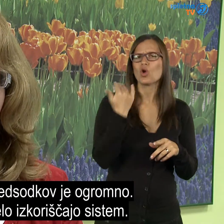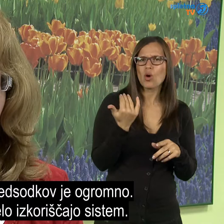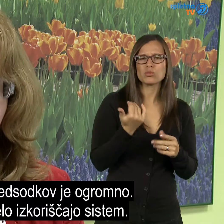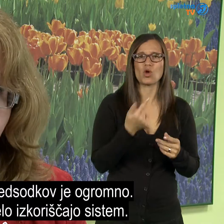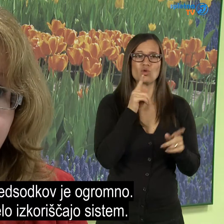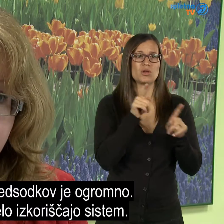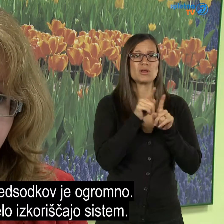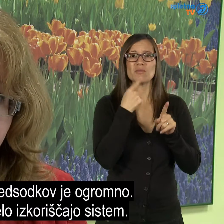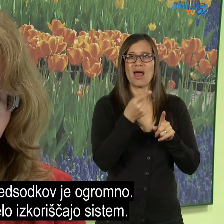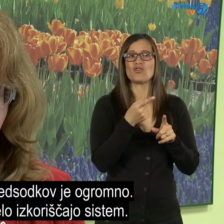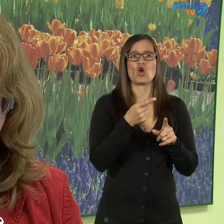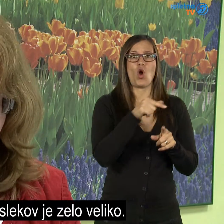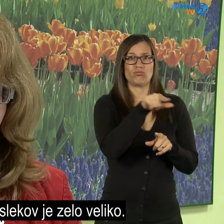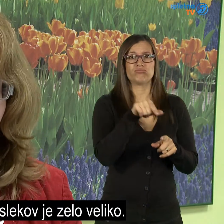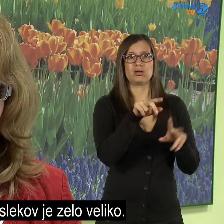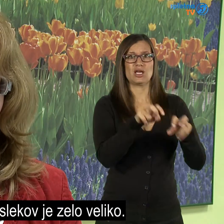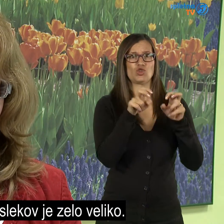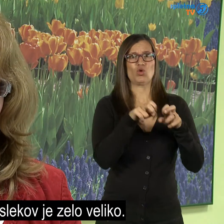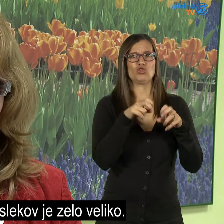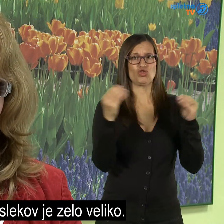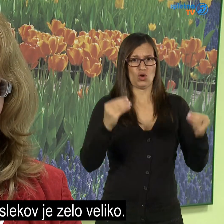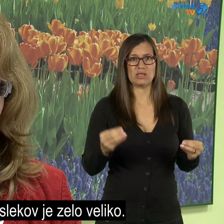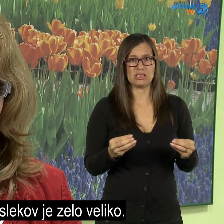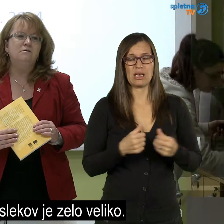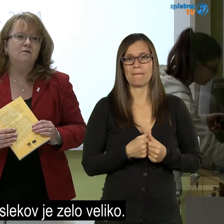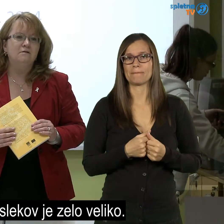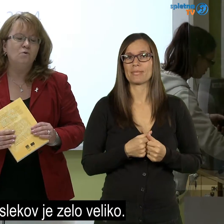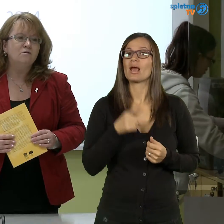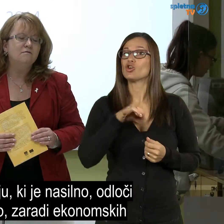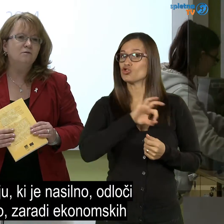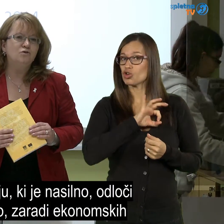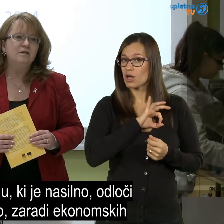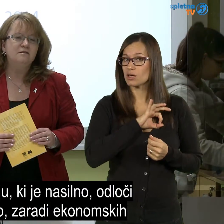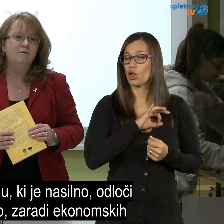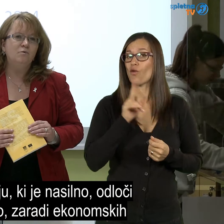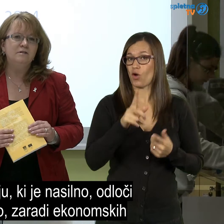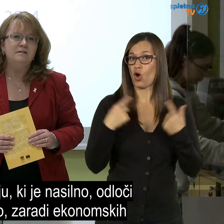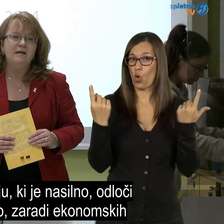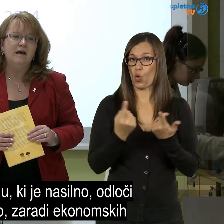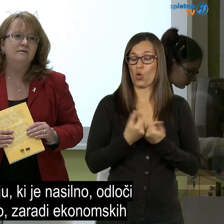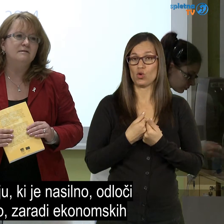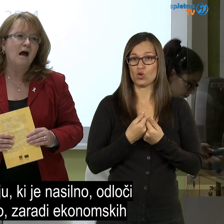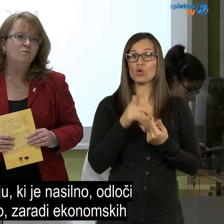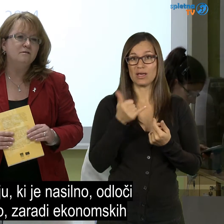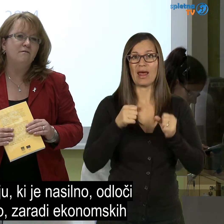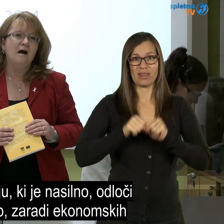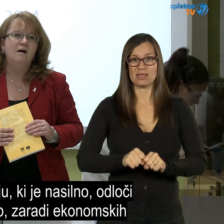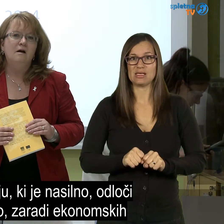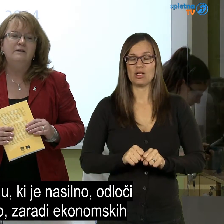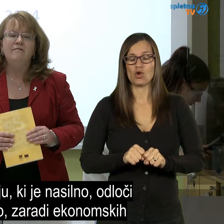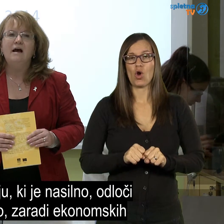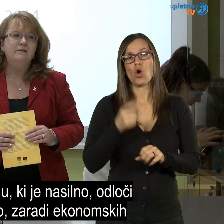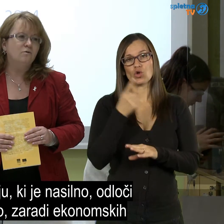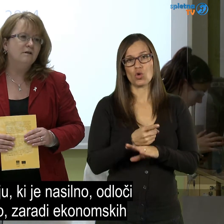celo izkoriščajo sistem, tudi teh pomislekov je zelo veliko. Žrtev se v okolju, ki je